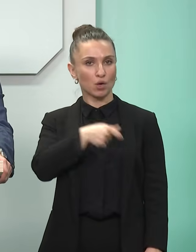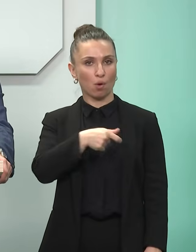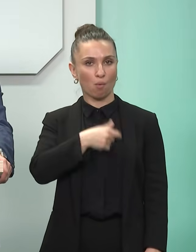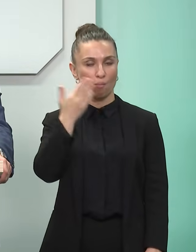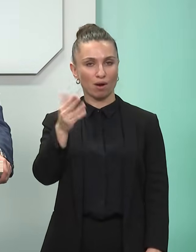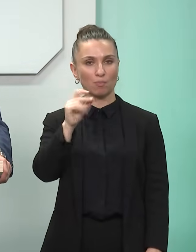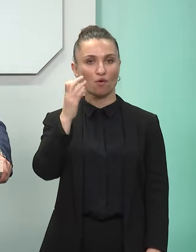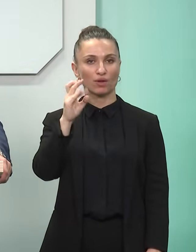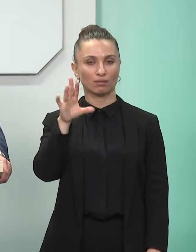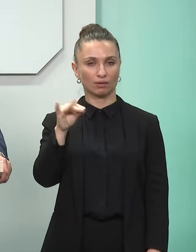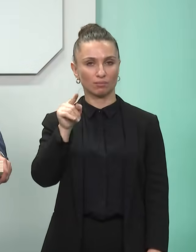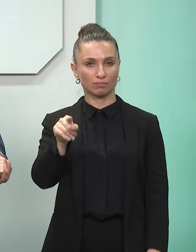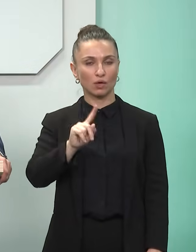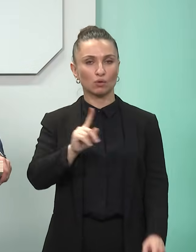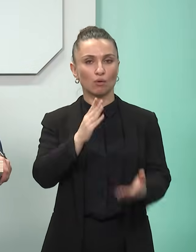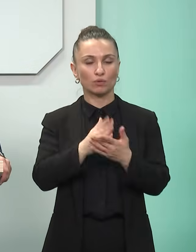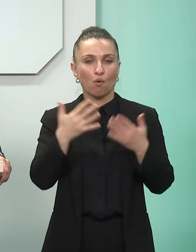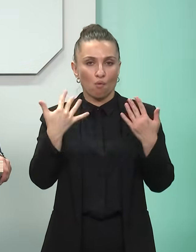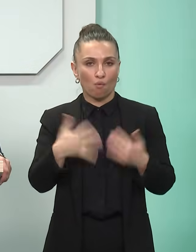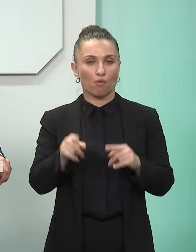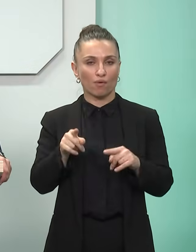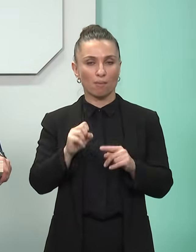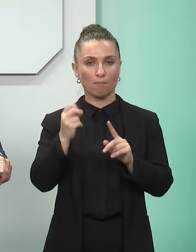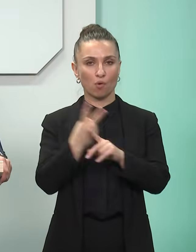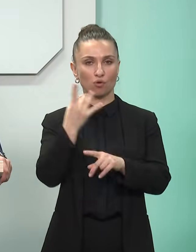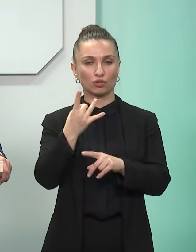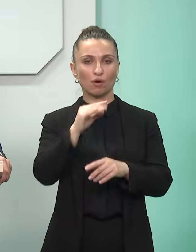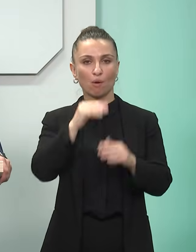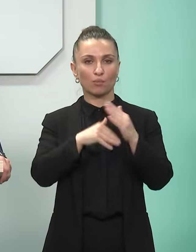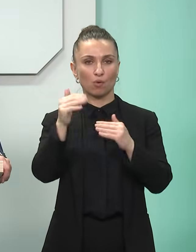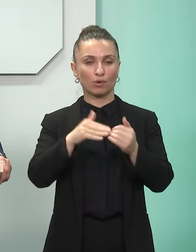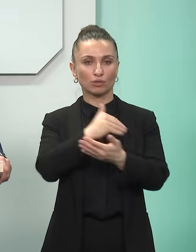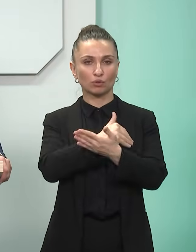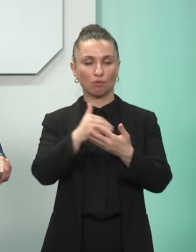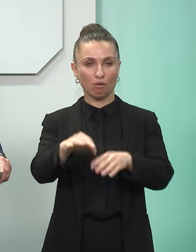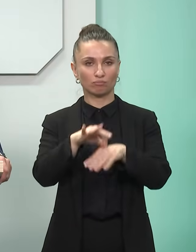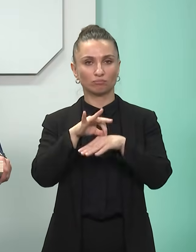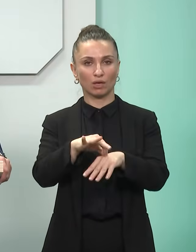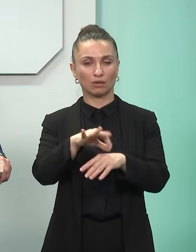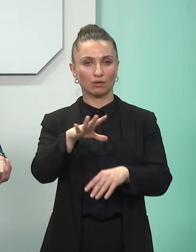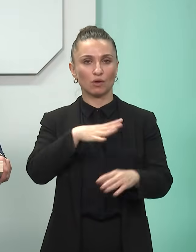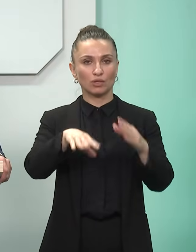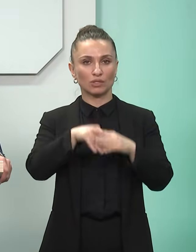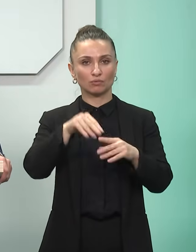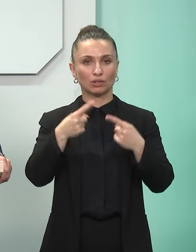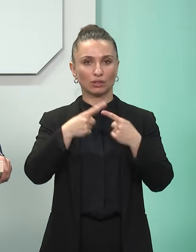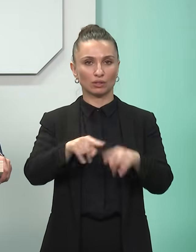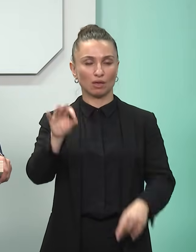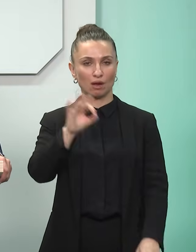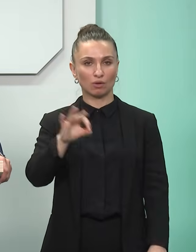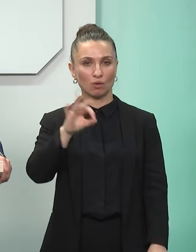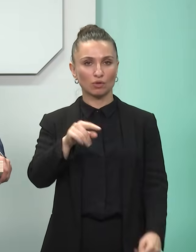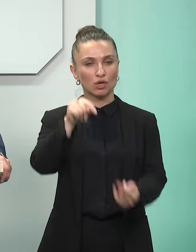კომპანია ProVNDვის, რომელმაც უკვე მეორედ პროფესიულ დონეზე განახორციელა საარჩევნო